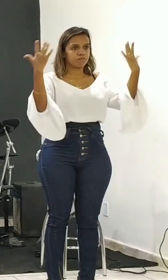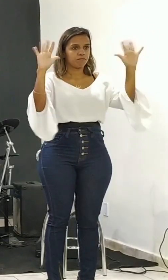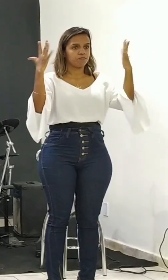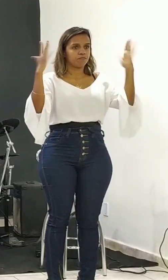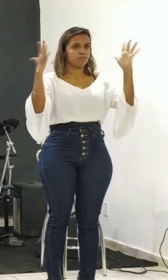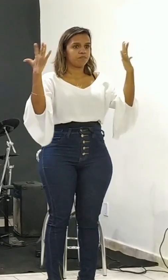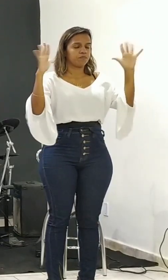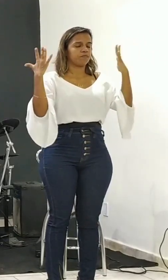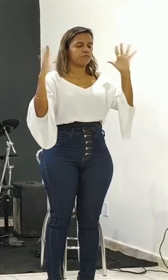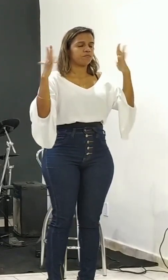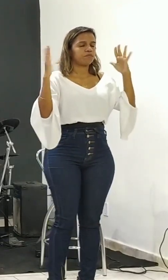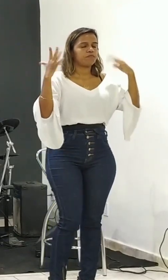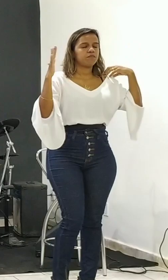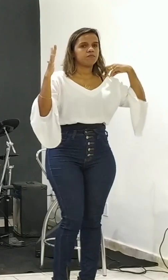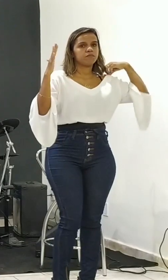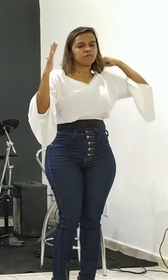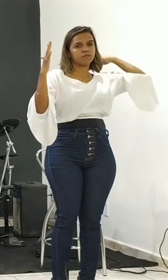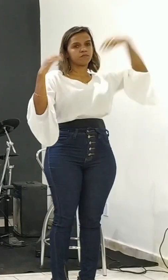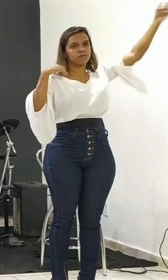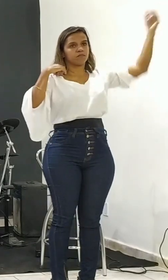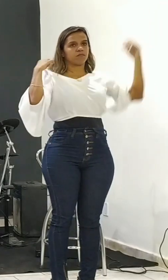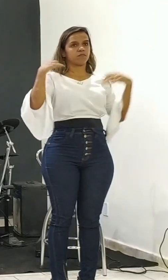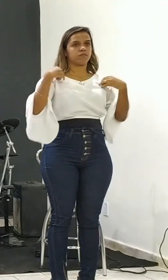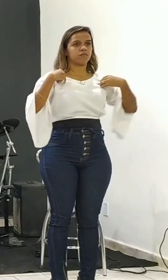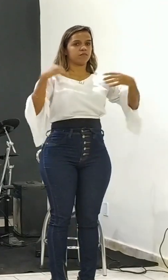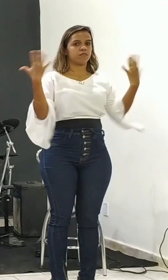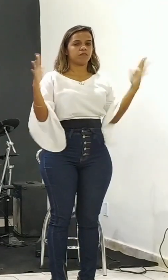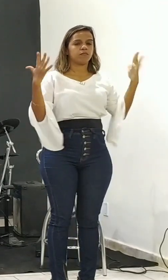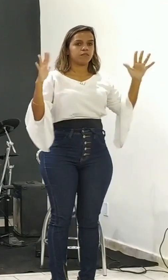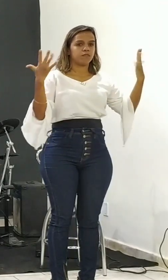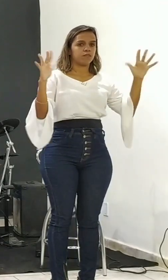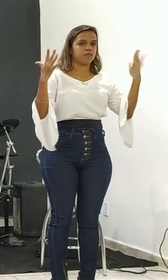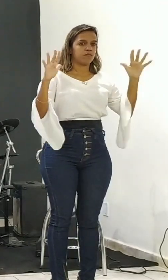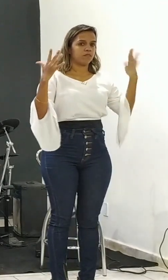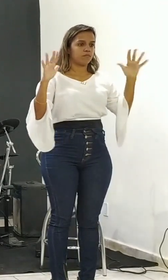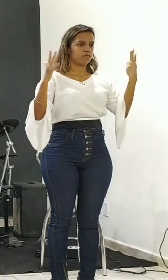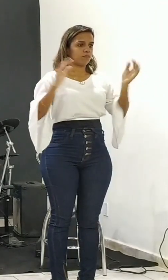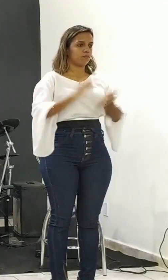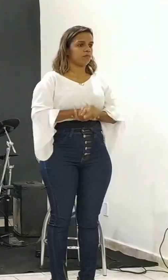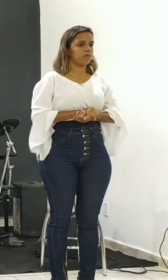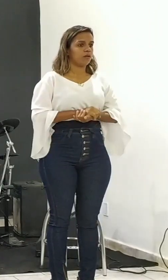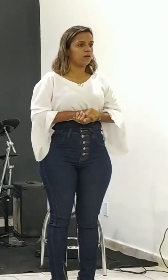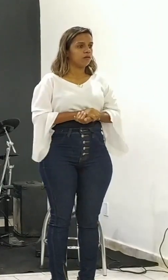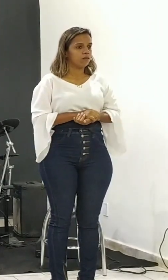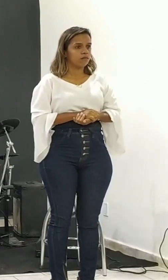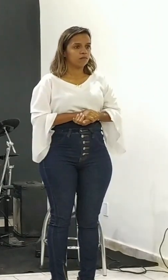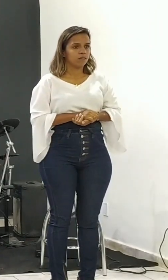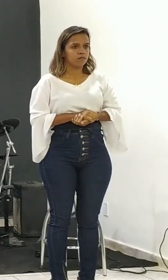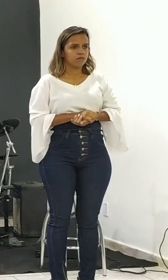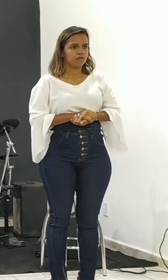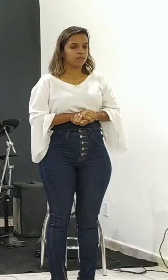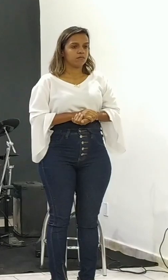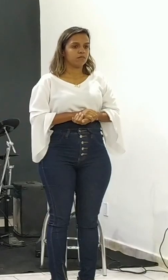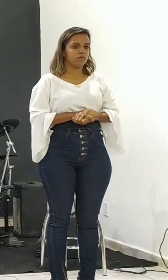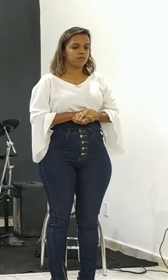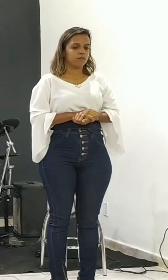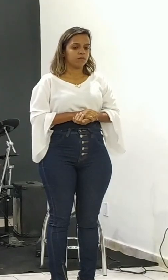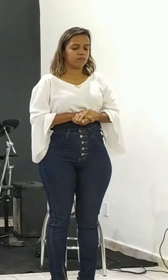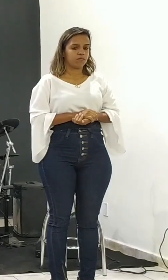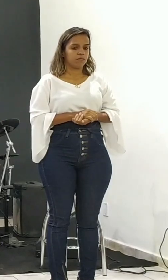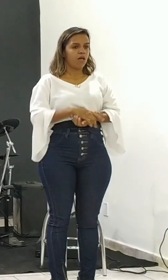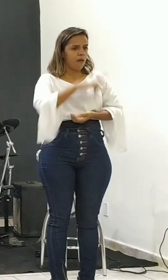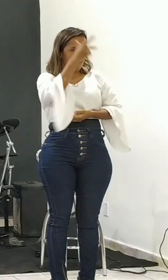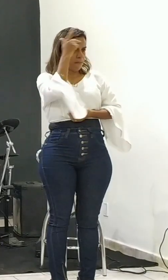palmas por aqui? E você ficava sozinho, você pensou que você não valia nada, que